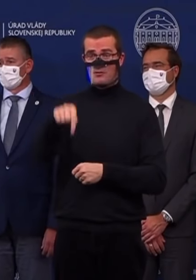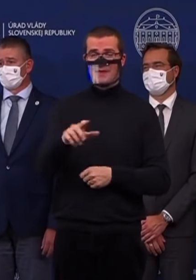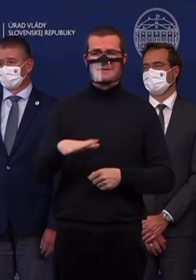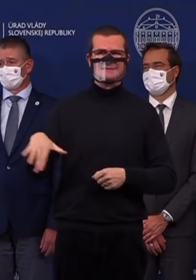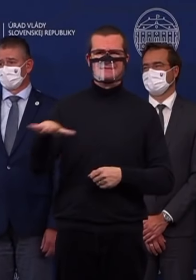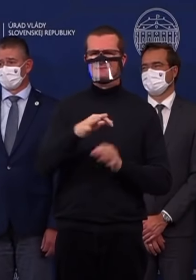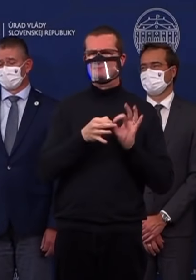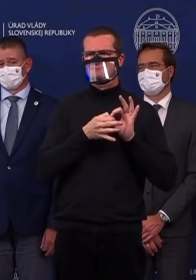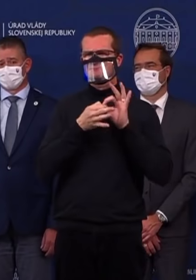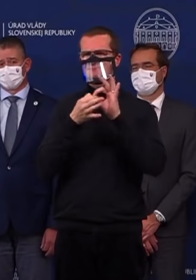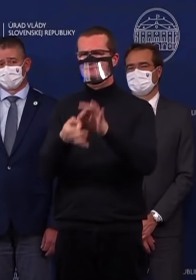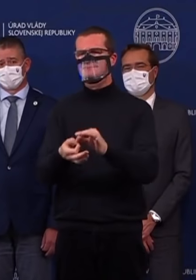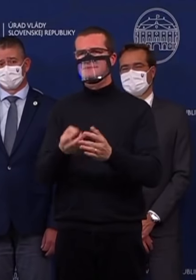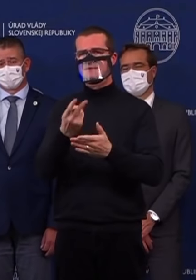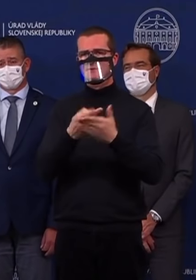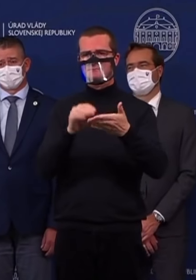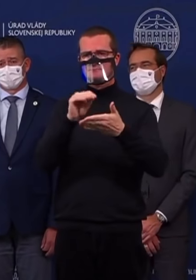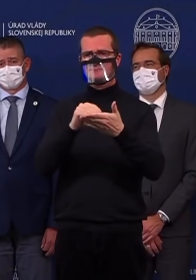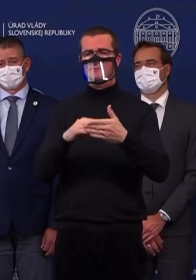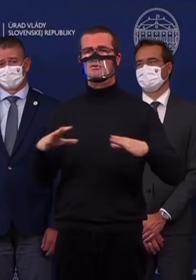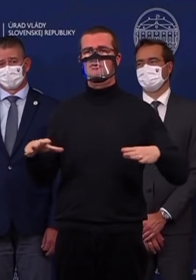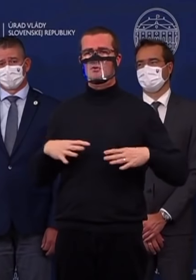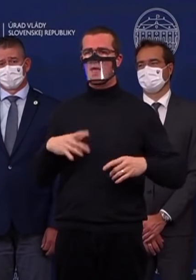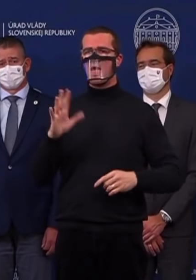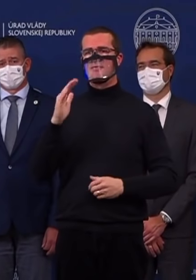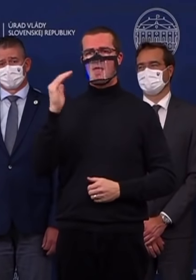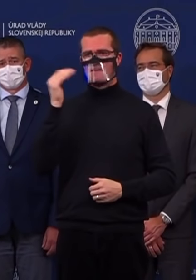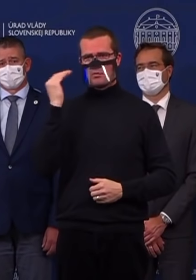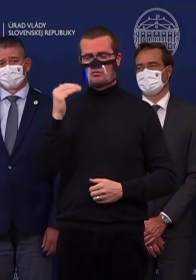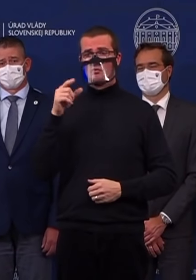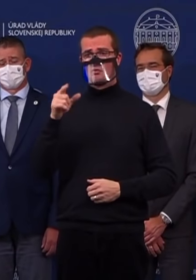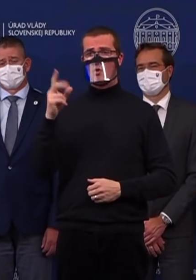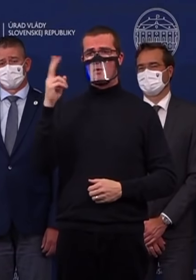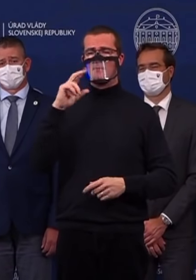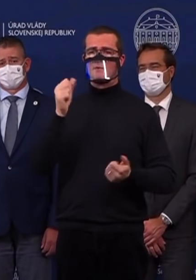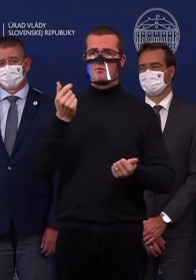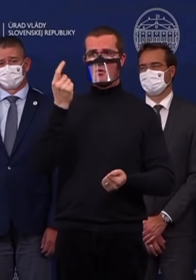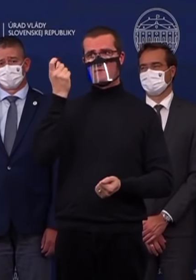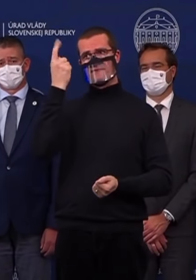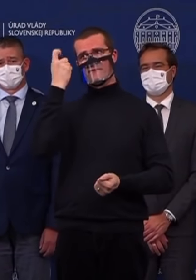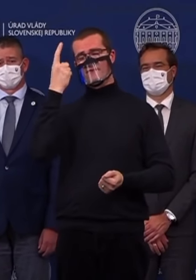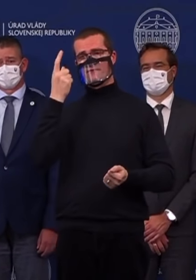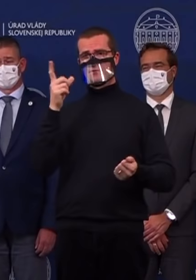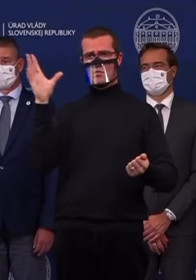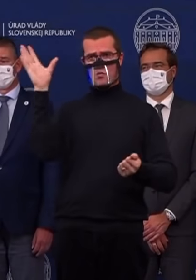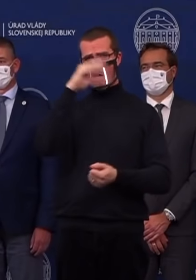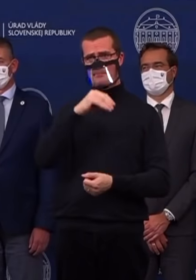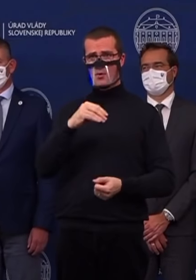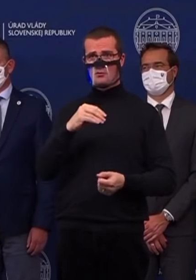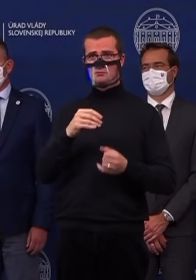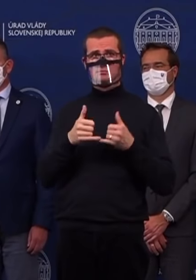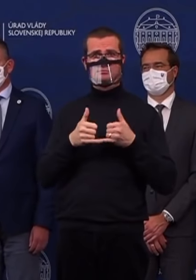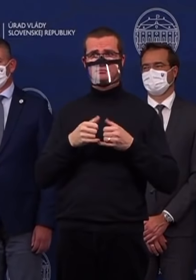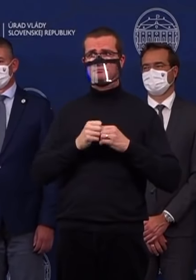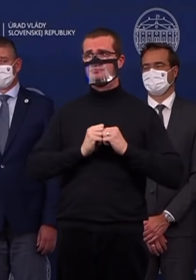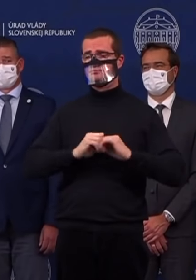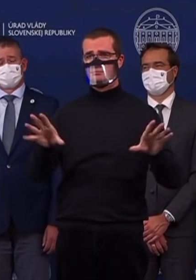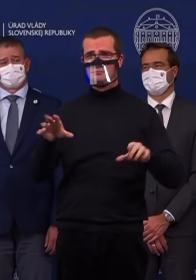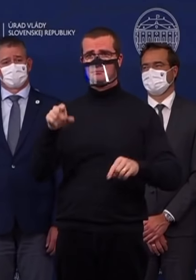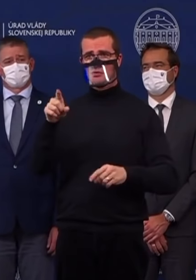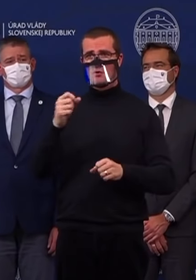celý čas výsledky tam písala žena a nie ten. To znamená, niekto si niečo vymyslí, nejaký blud, šíri to, lebo vidí,